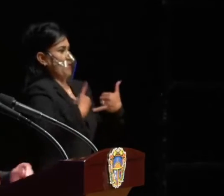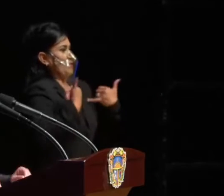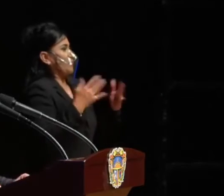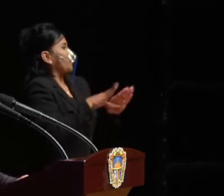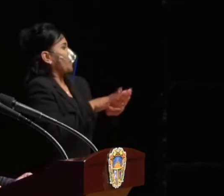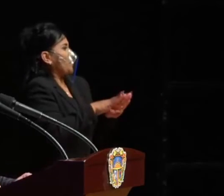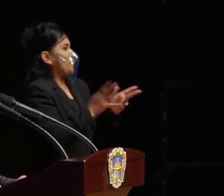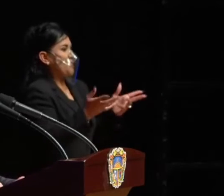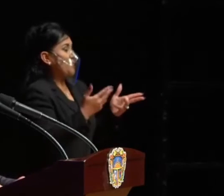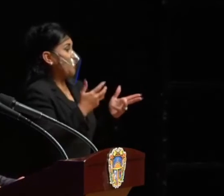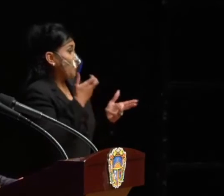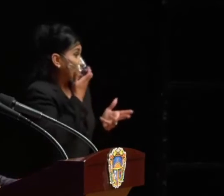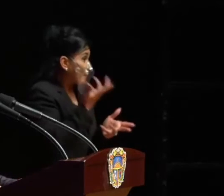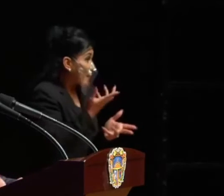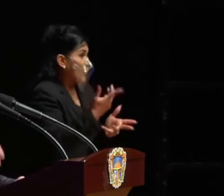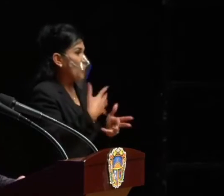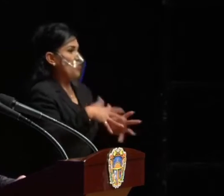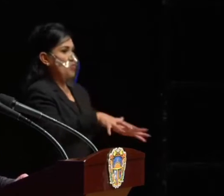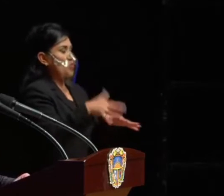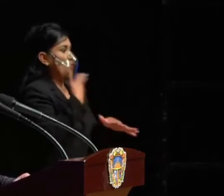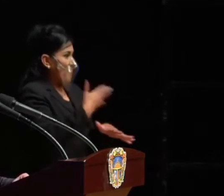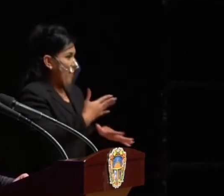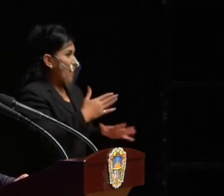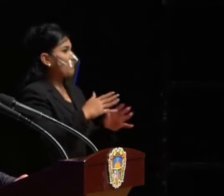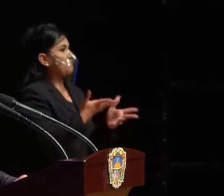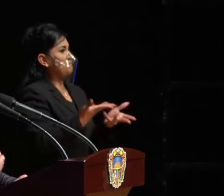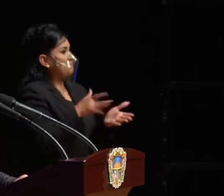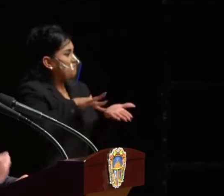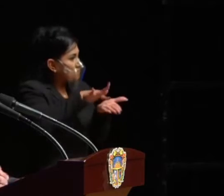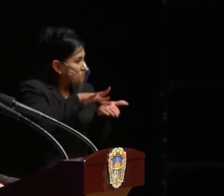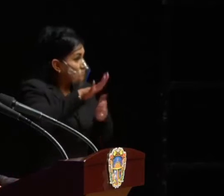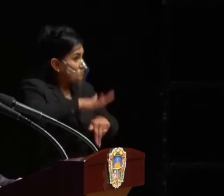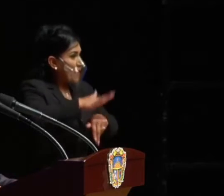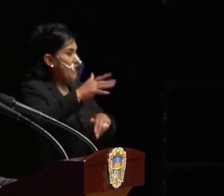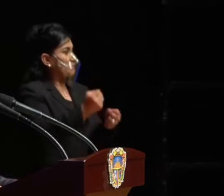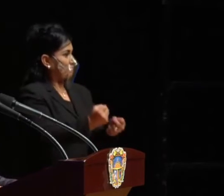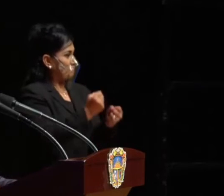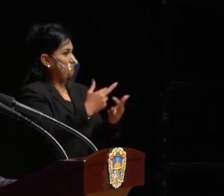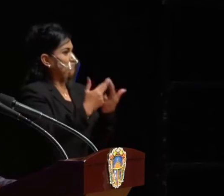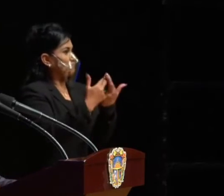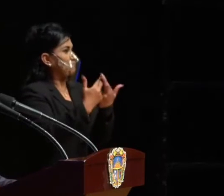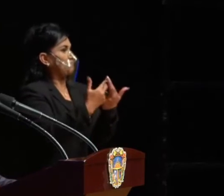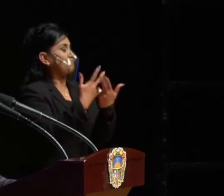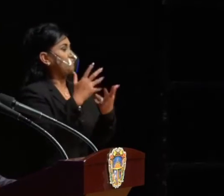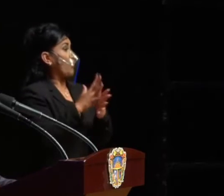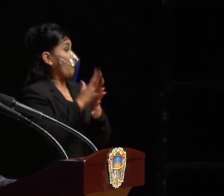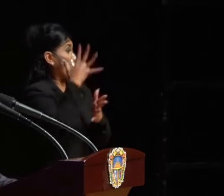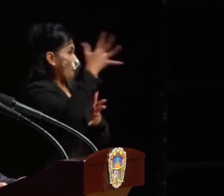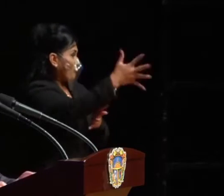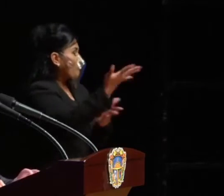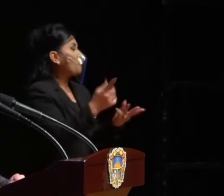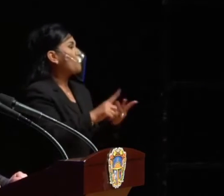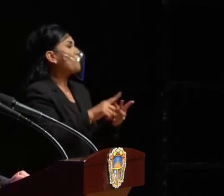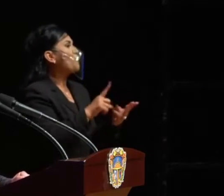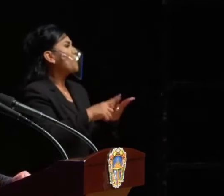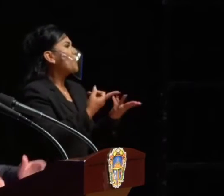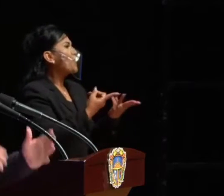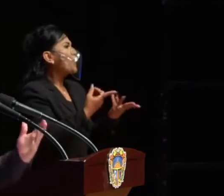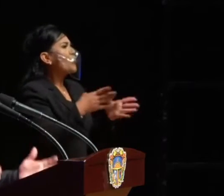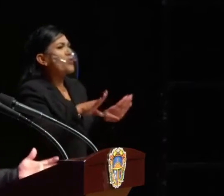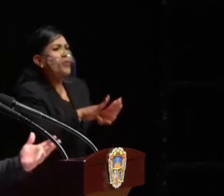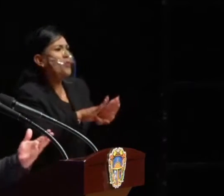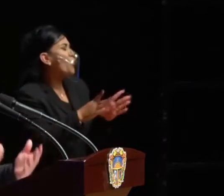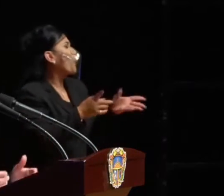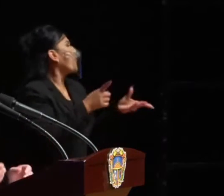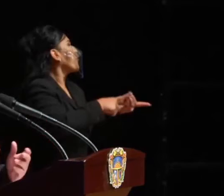mayor potencial, hacia dónde hay que dirigir nuestros esfuerzos. Y otra pregunta también,